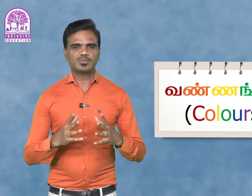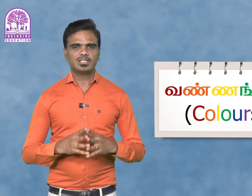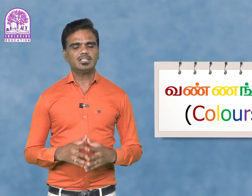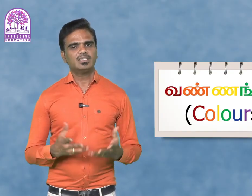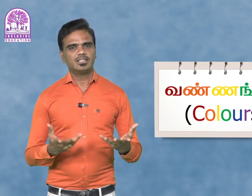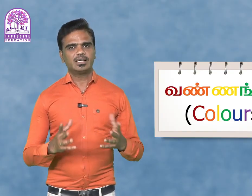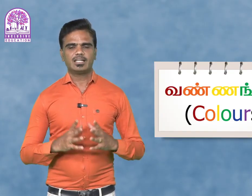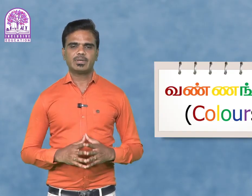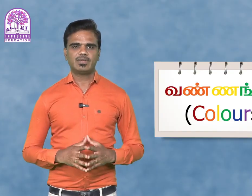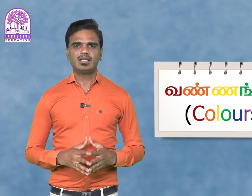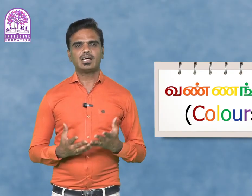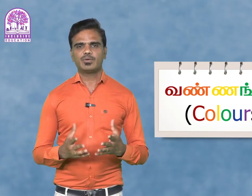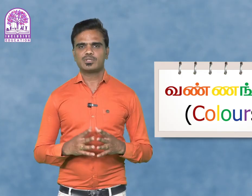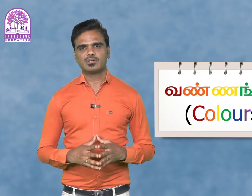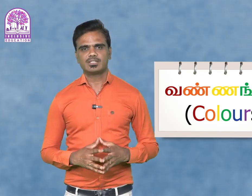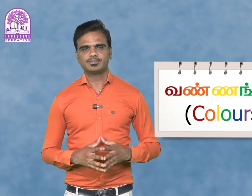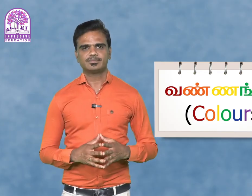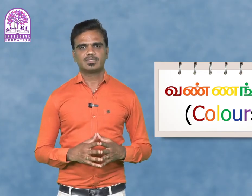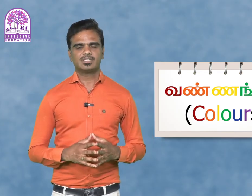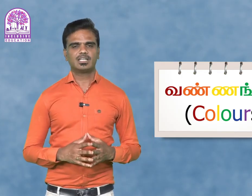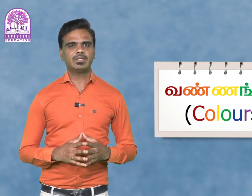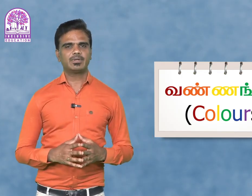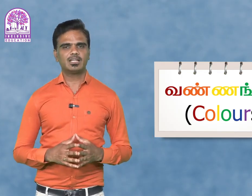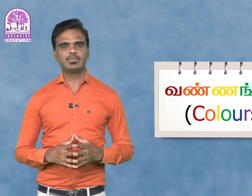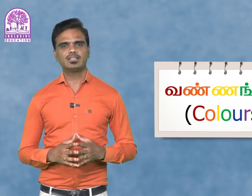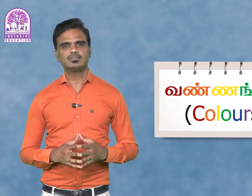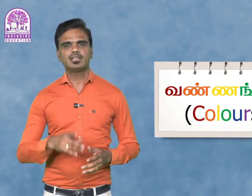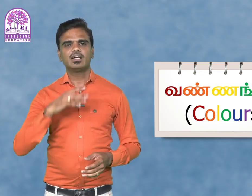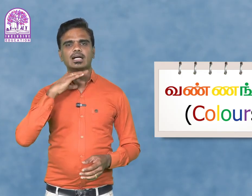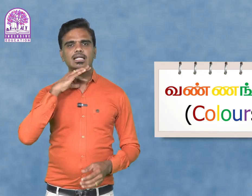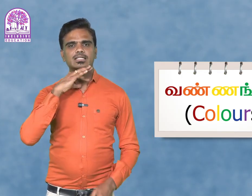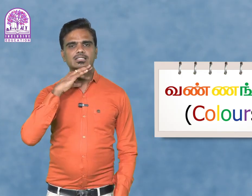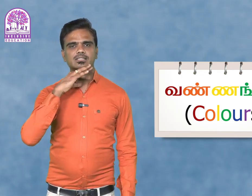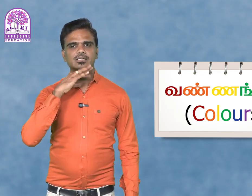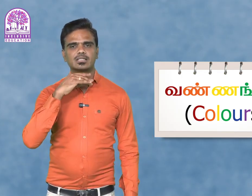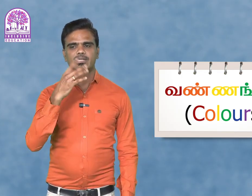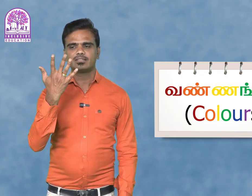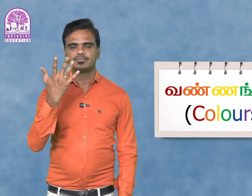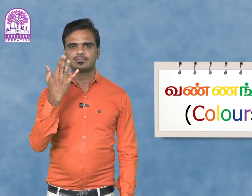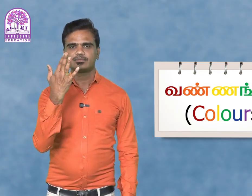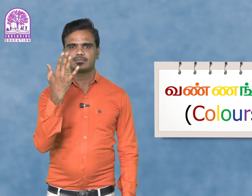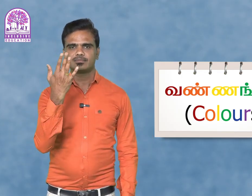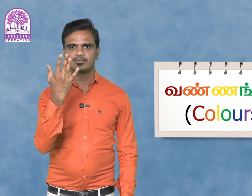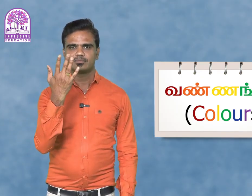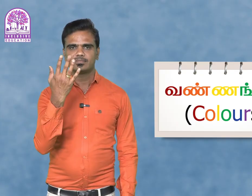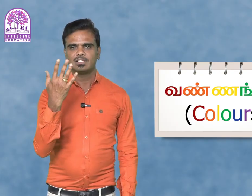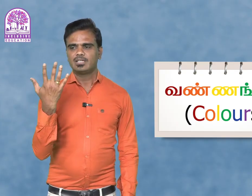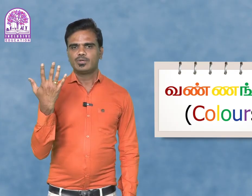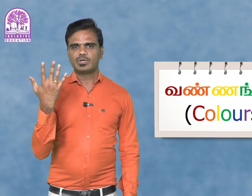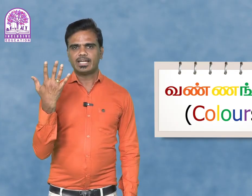சொல்லுங்கள், தெரியலனா பரவாயில்ல, நானே உங்களுக்கு சொல்கிறேன். சரிங்களா? எப்படி பண்ணலாம் நம்ம? கலர்ஸ். இங்கே பாருங்கள், உங்கள் ரைட்